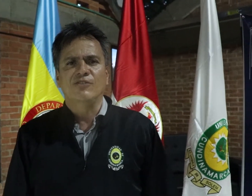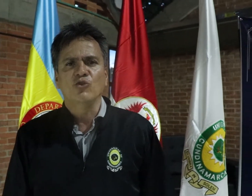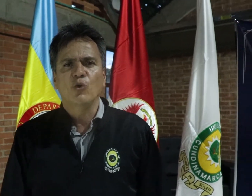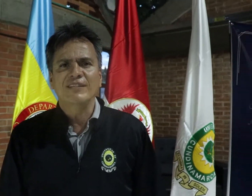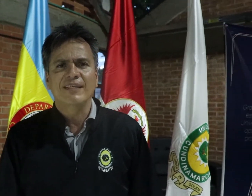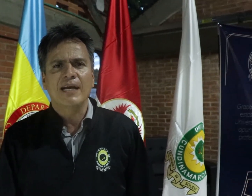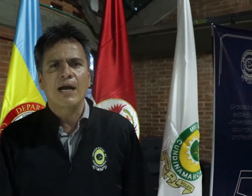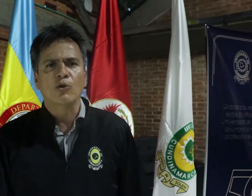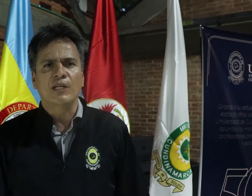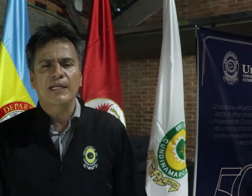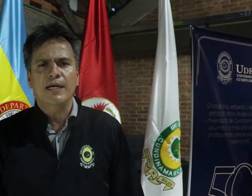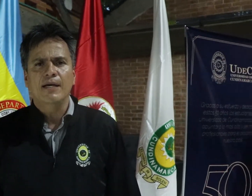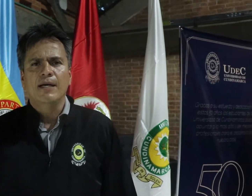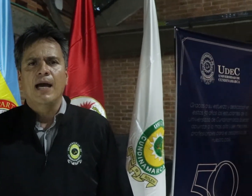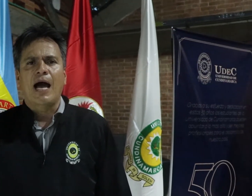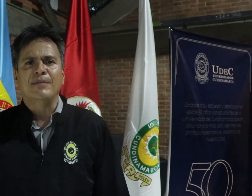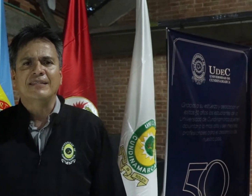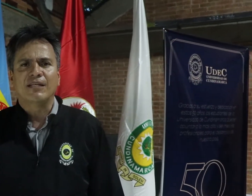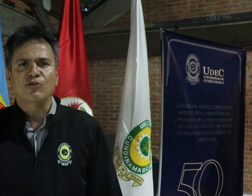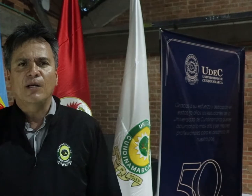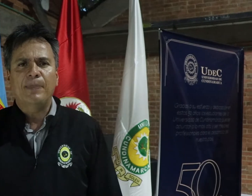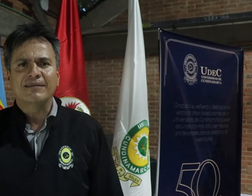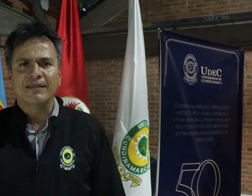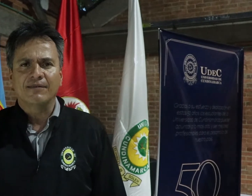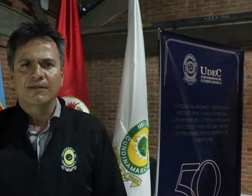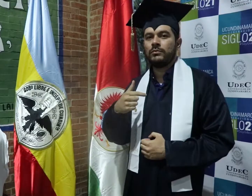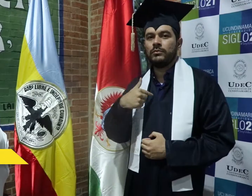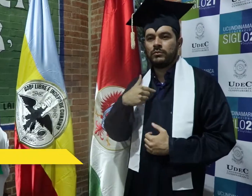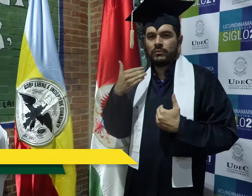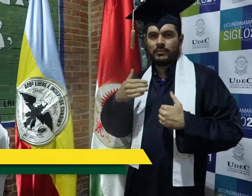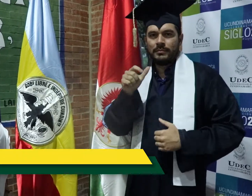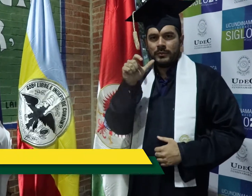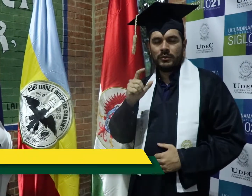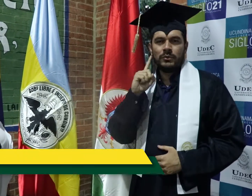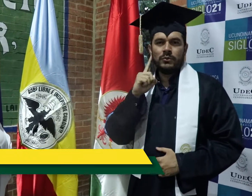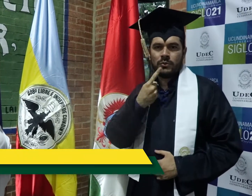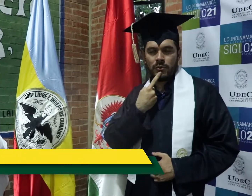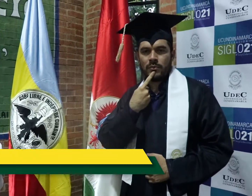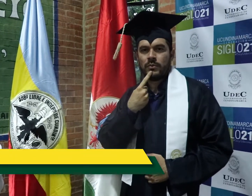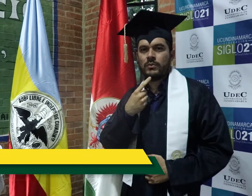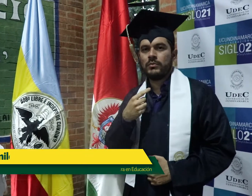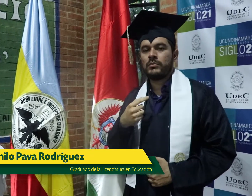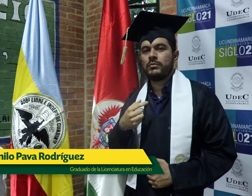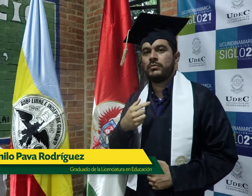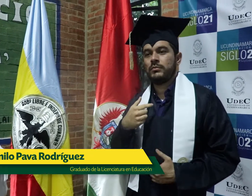gestión turística hotelera, administración de empresas. Yo soy una persona sorda.